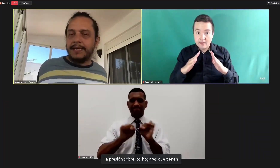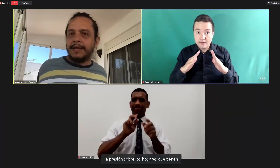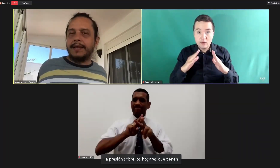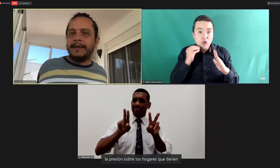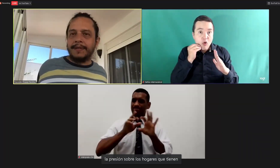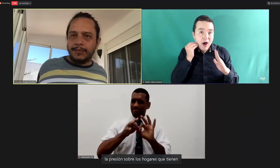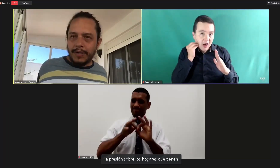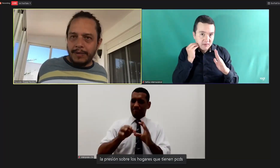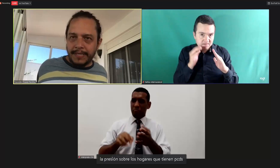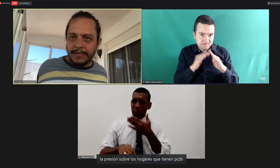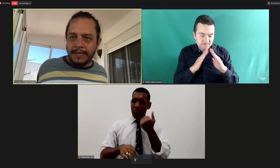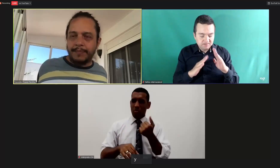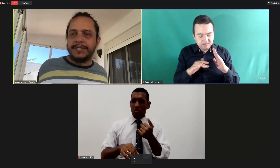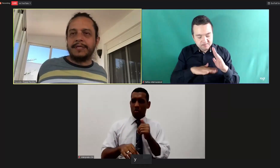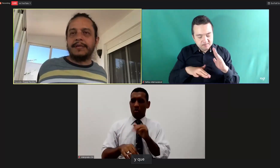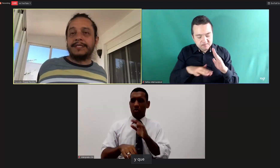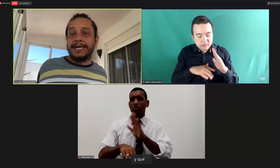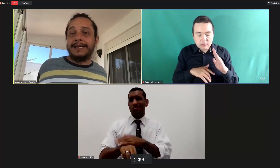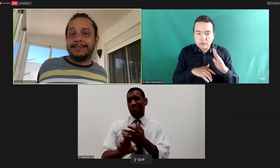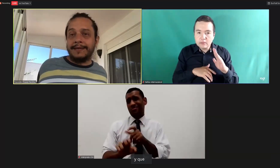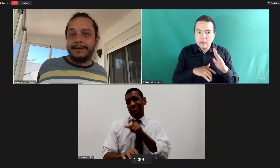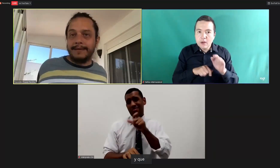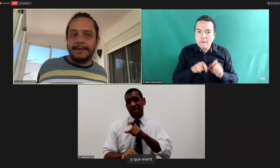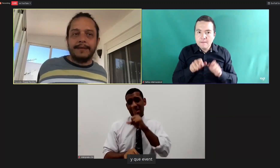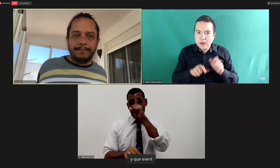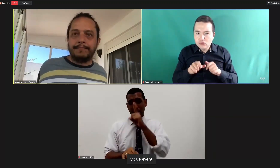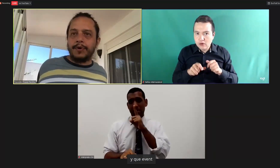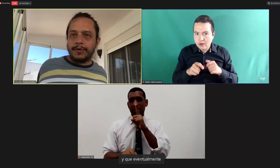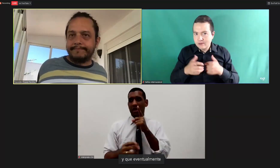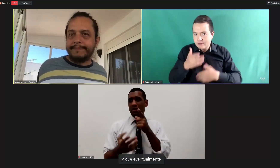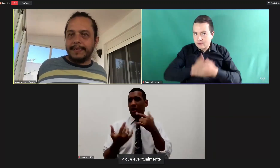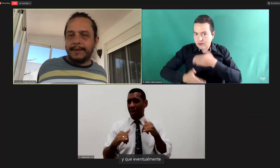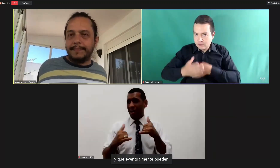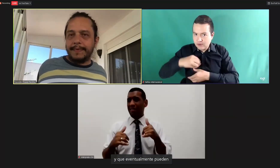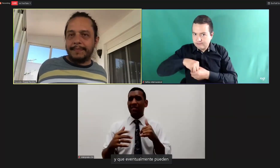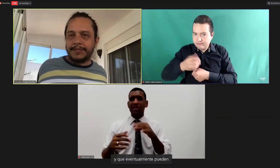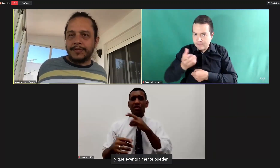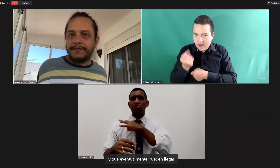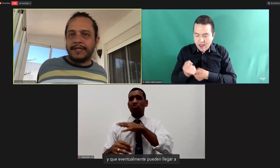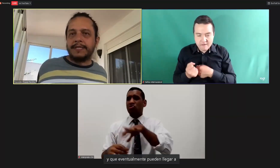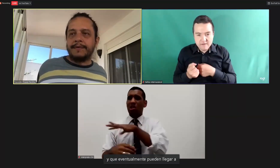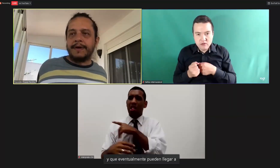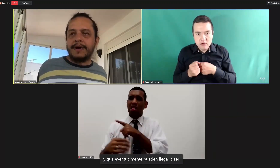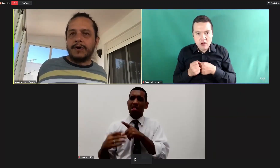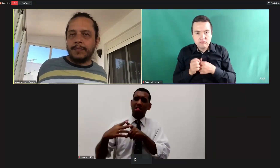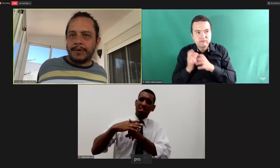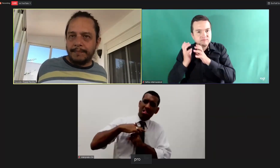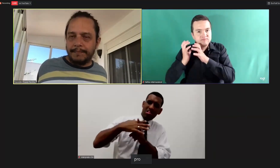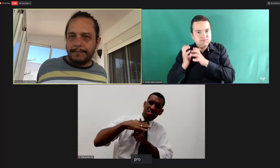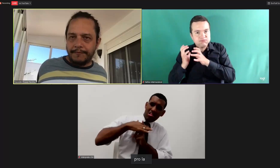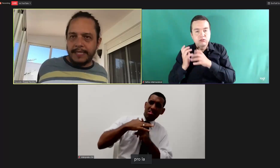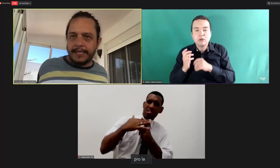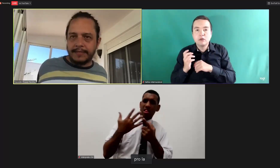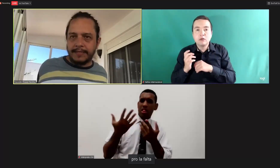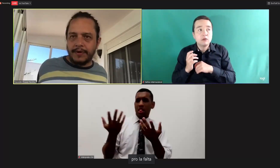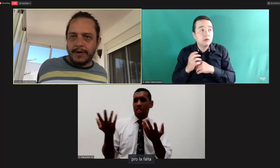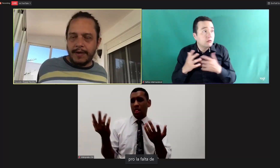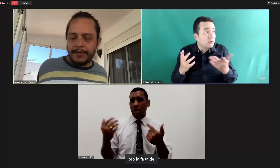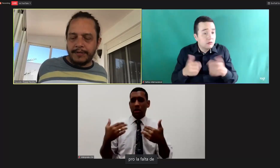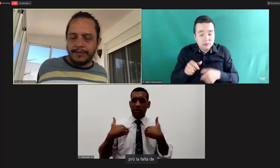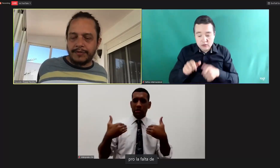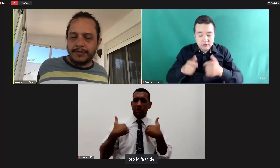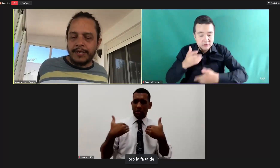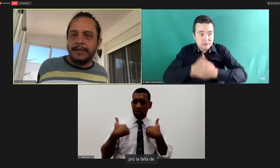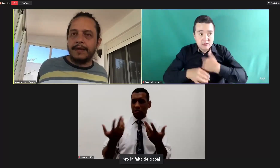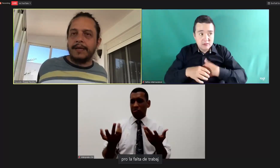y que eventualmente pueden llegar a ser por la presión de falta de trabajo, por la falta de acceso